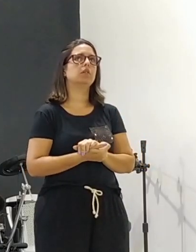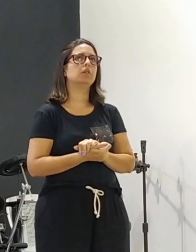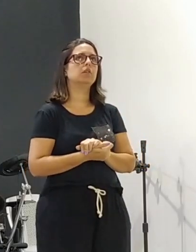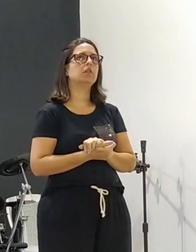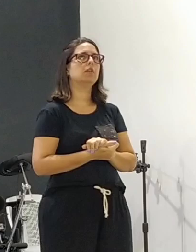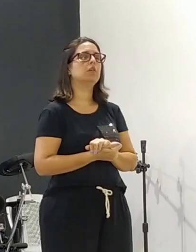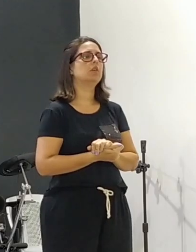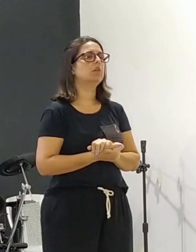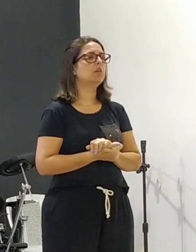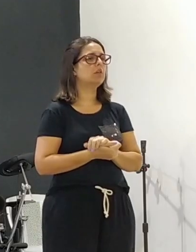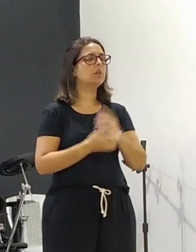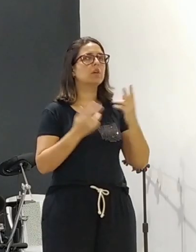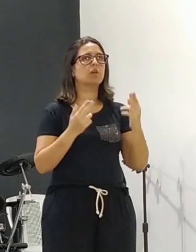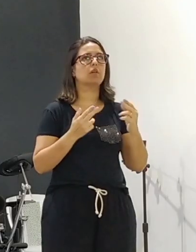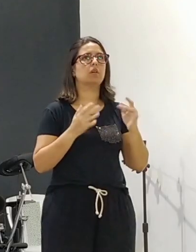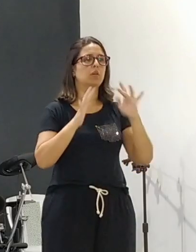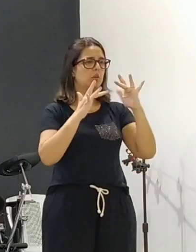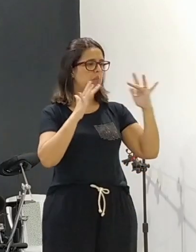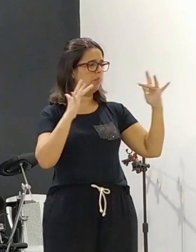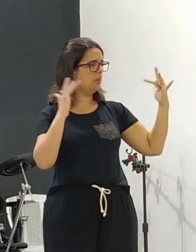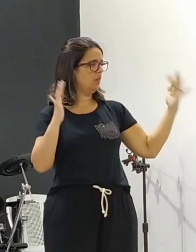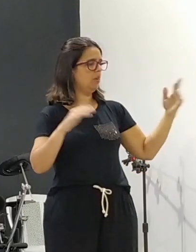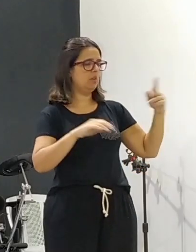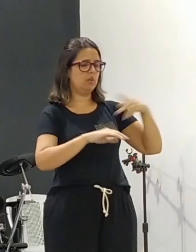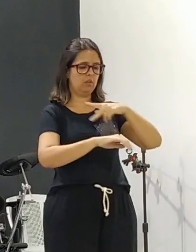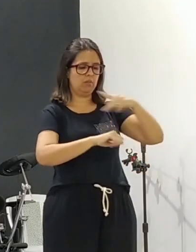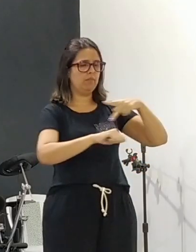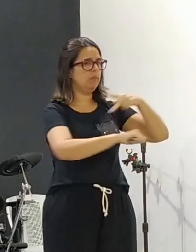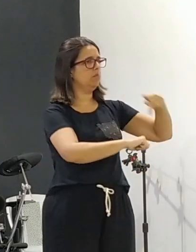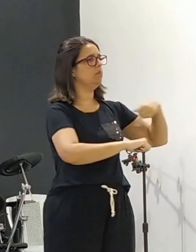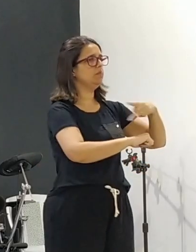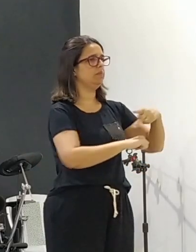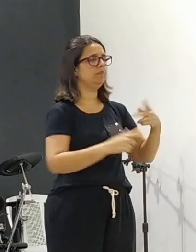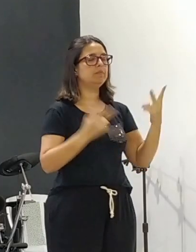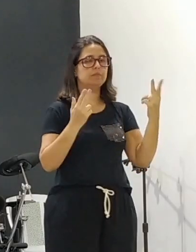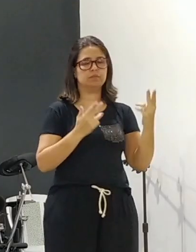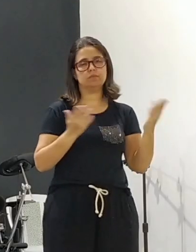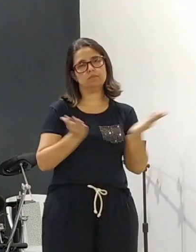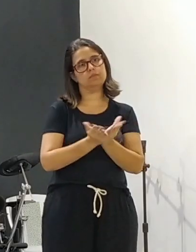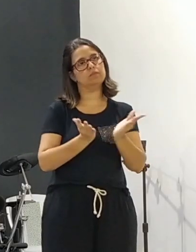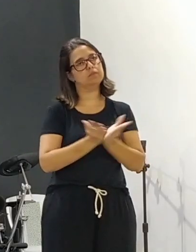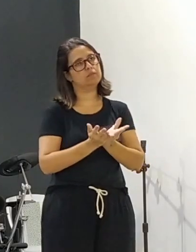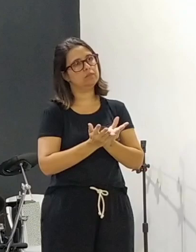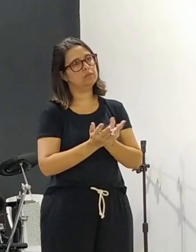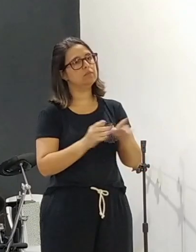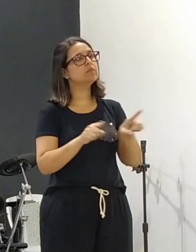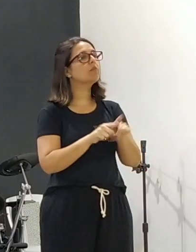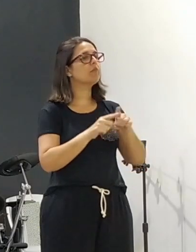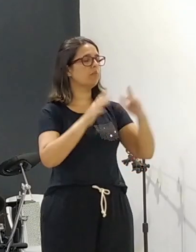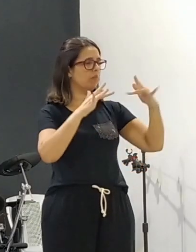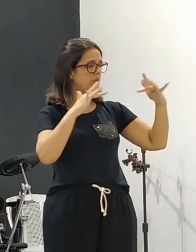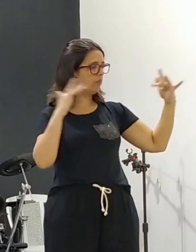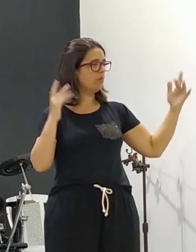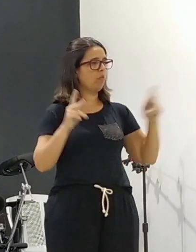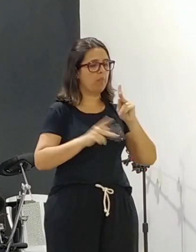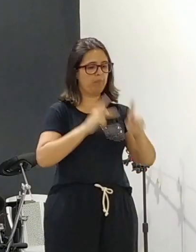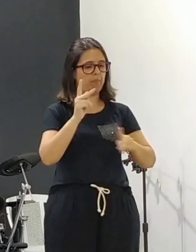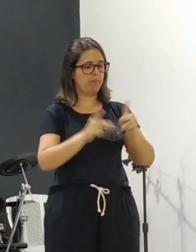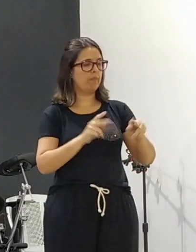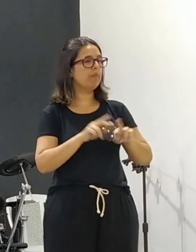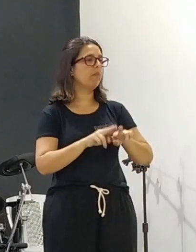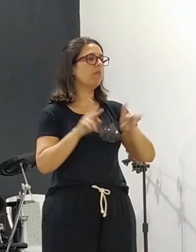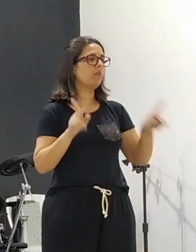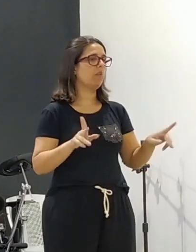singular, brilhando entre todas as nações, como nós cristãos também devemos brilhar, como um povo